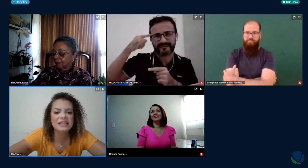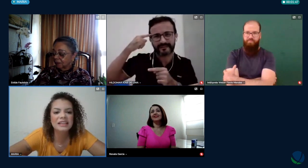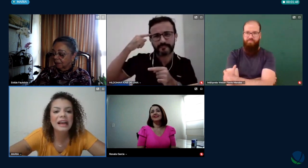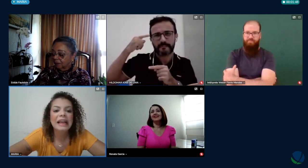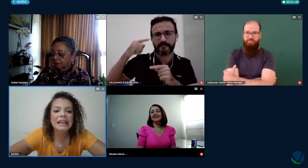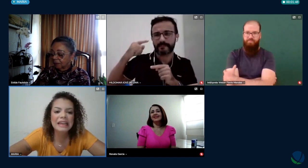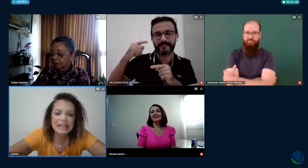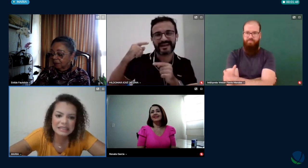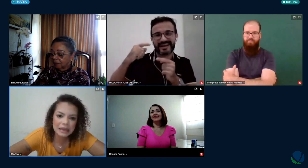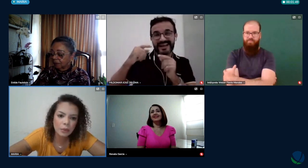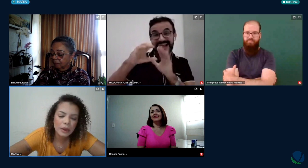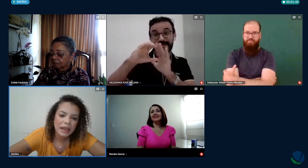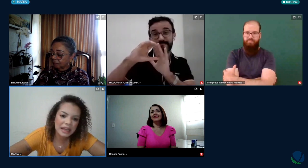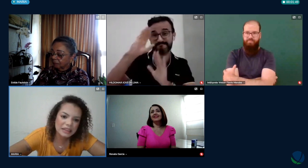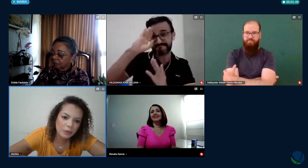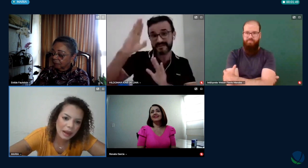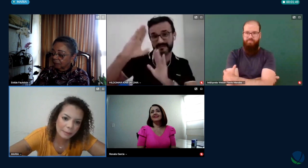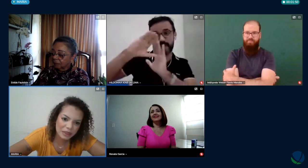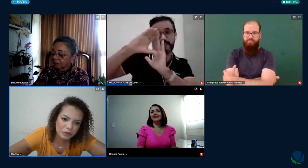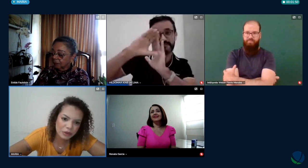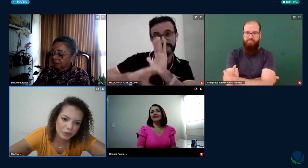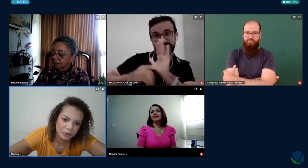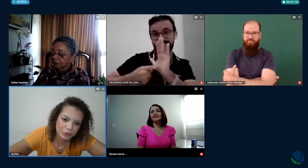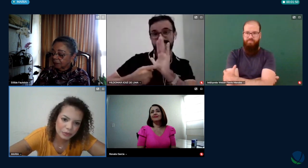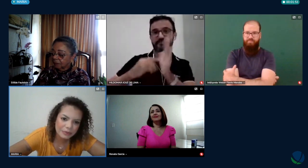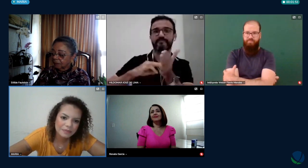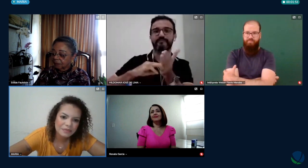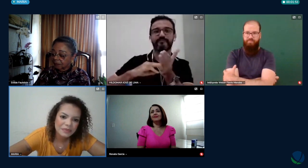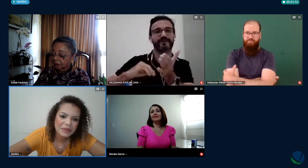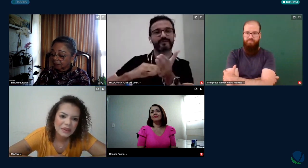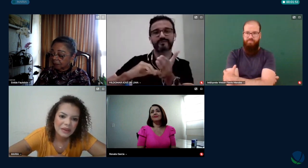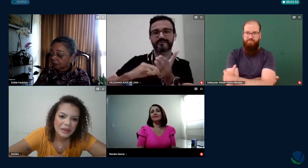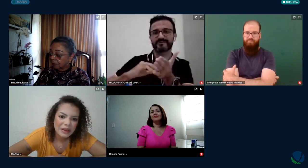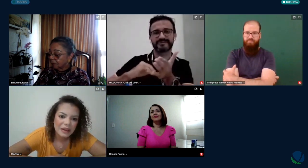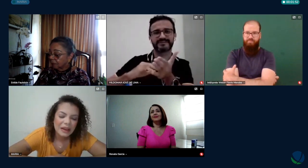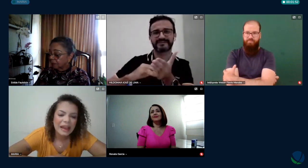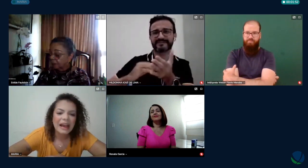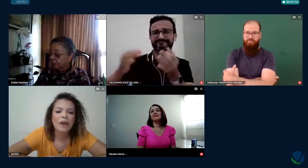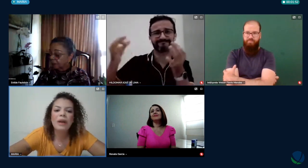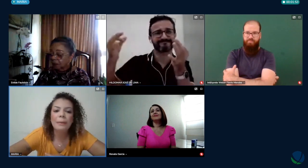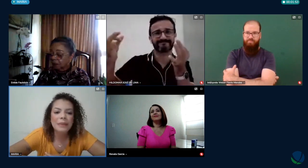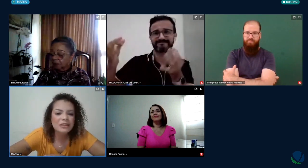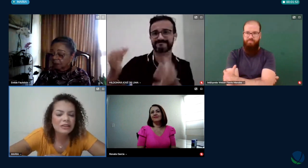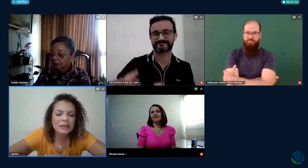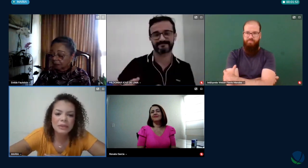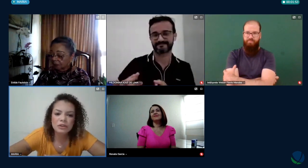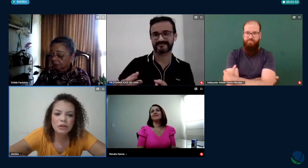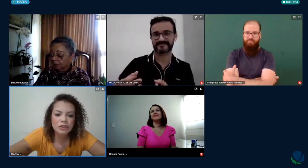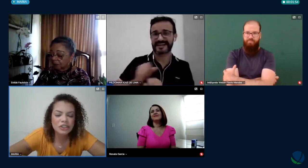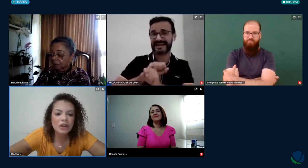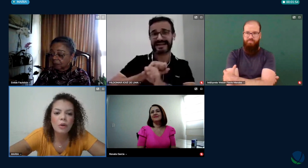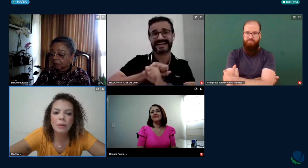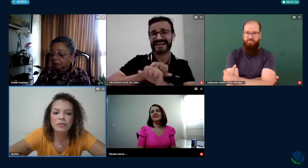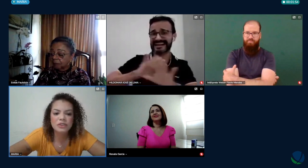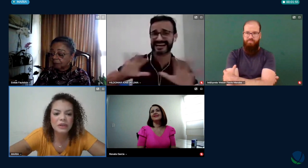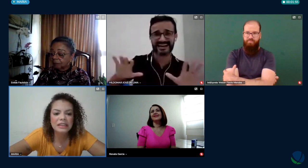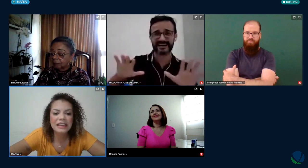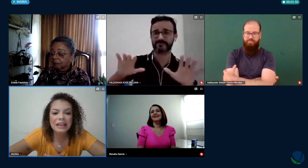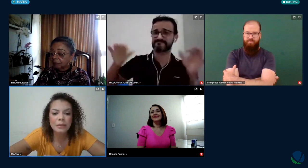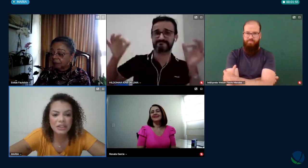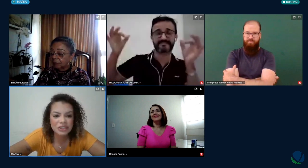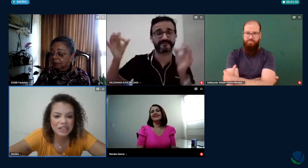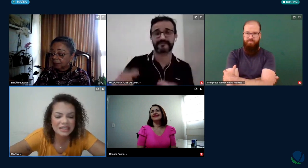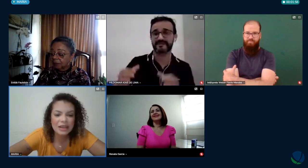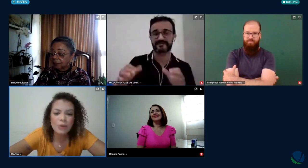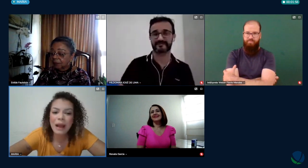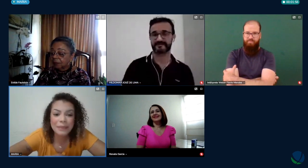haver essa ligação entre um capítulo e outro. O capítulo da metodologia, como a professora